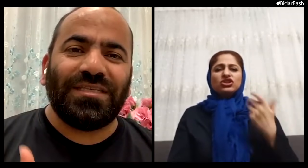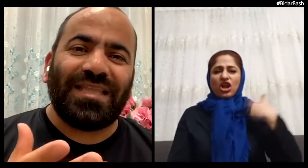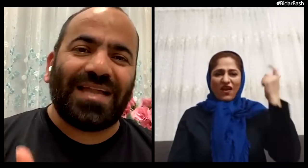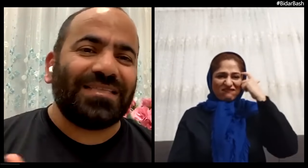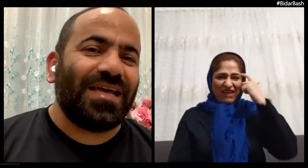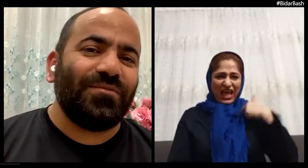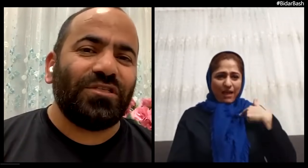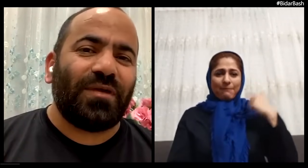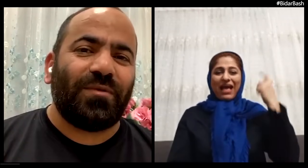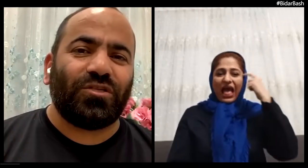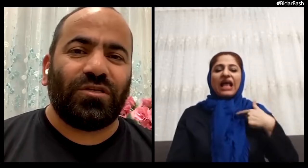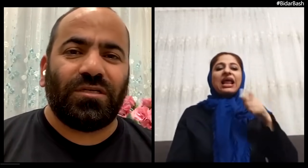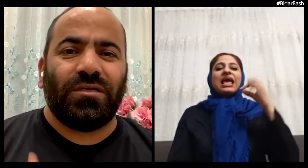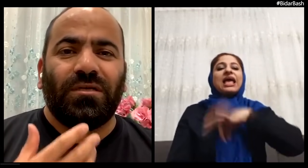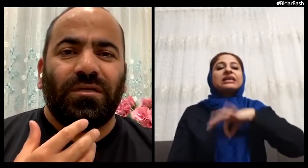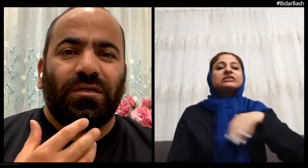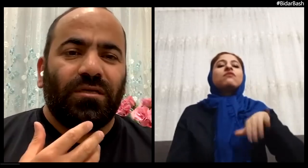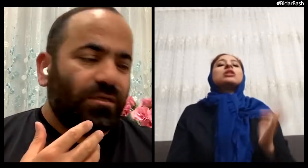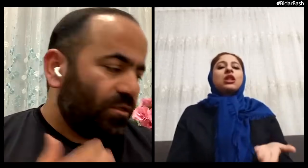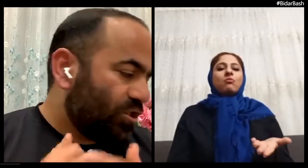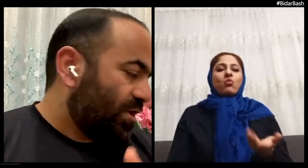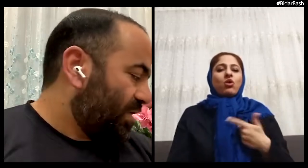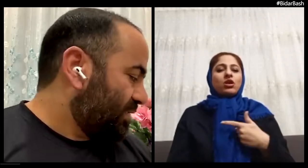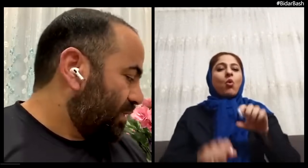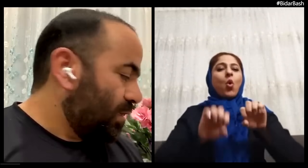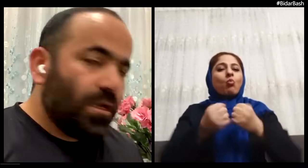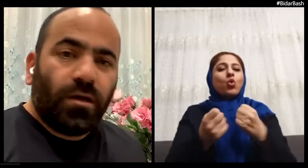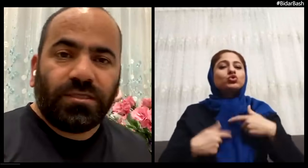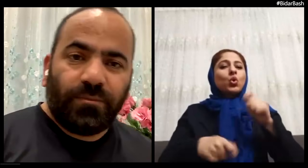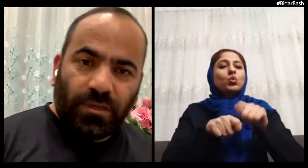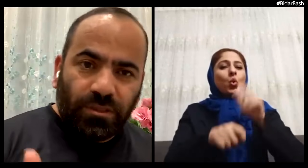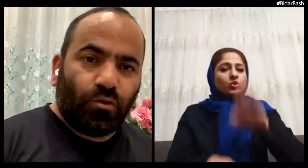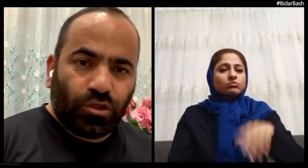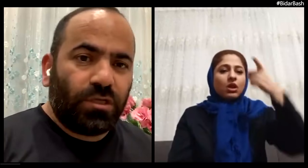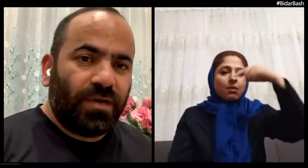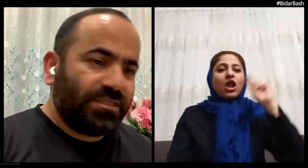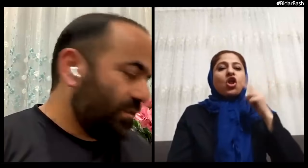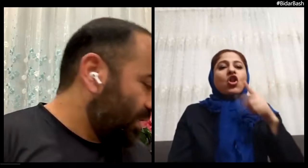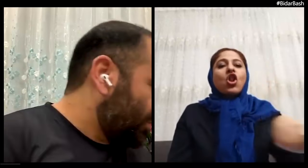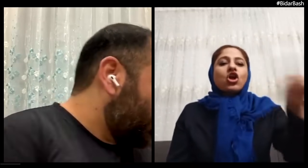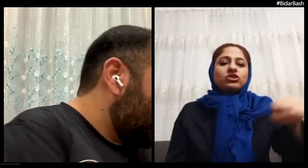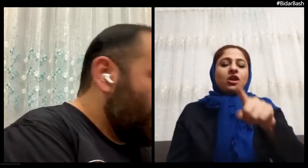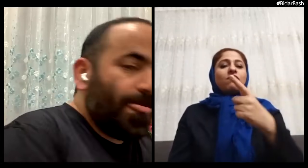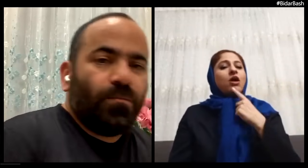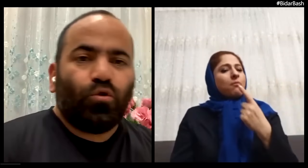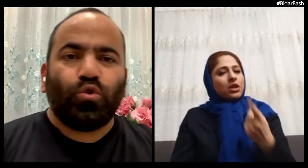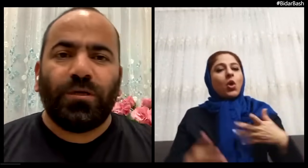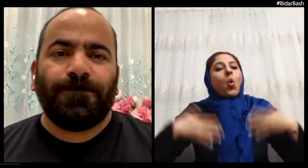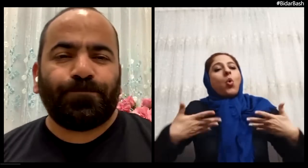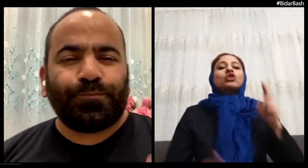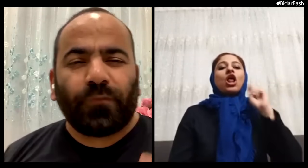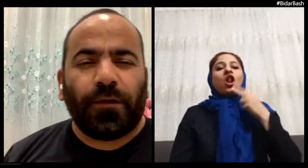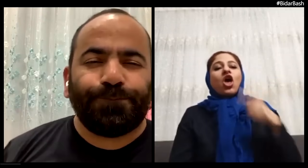نمیکنیم باعث دردسر میشیم برای بچه‌هایی که ناشنوا هستن. خواستم بگم که خوشحالیم هستیم تشریف دارید.